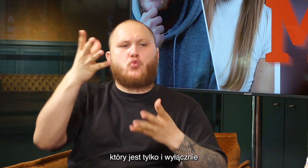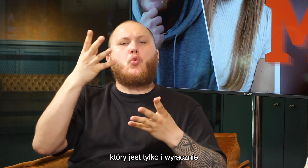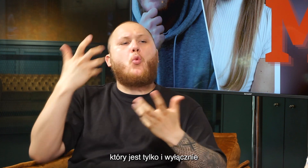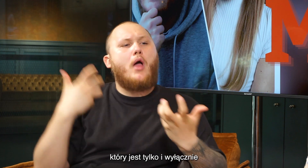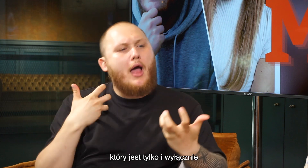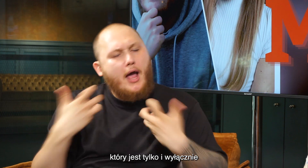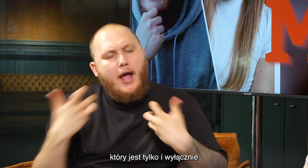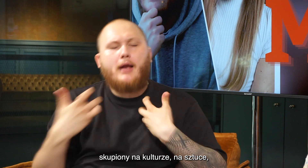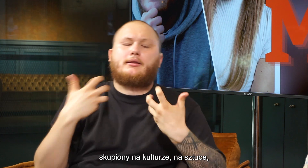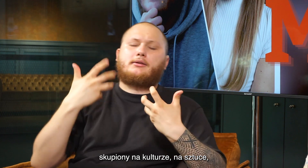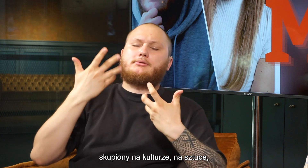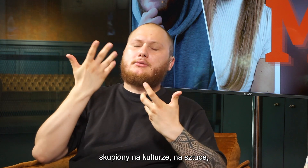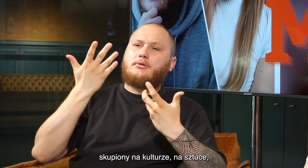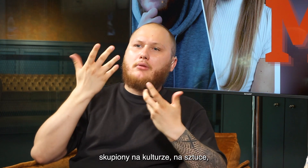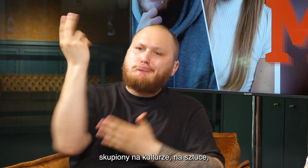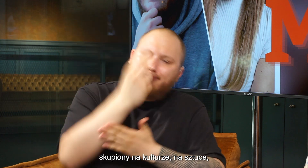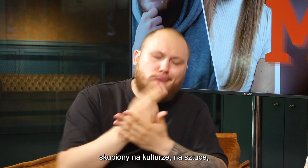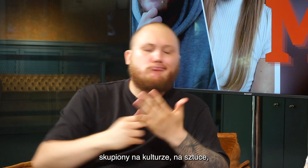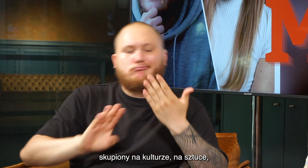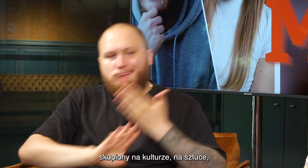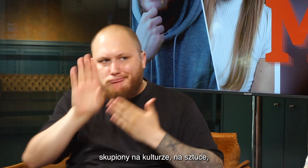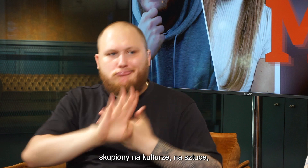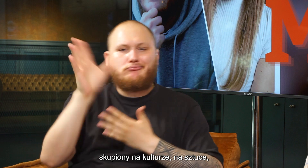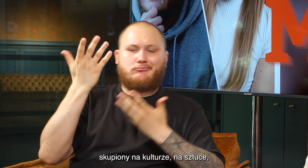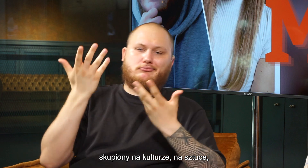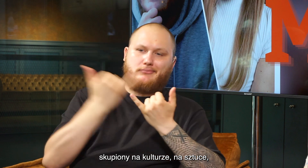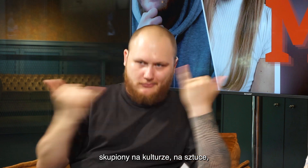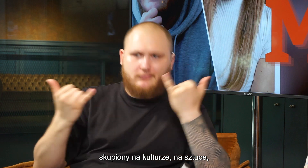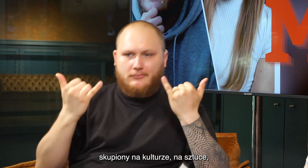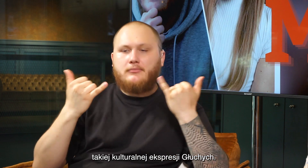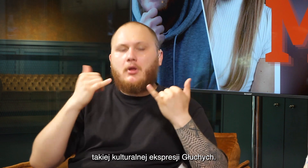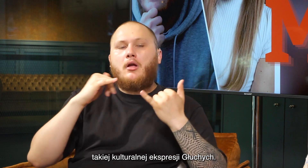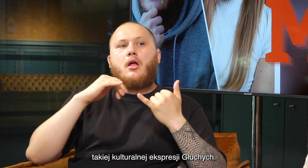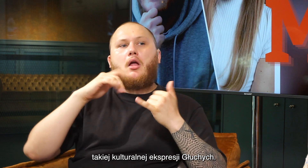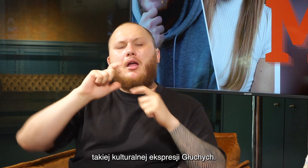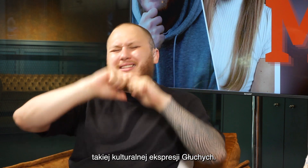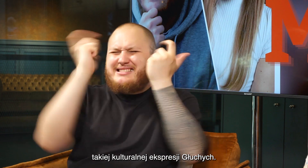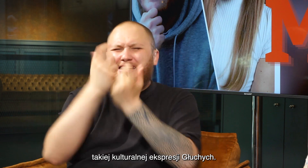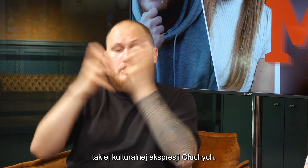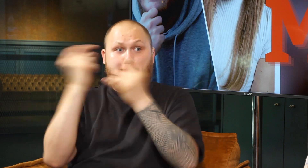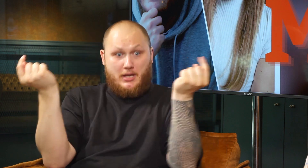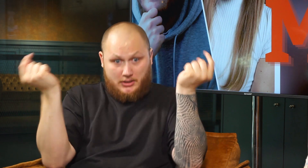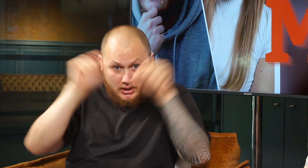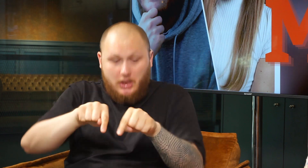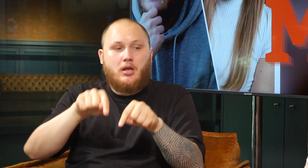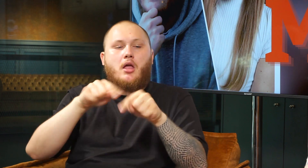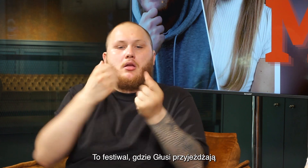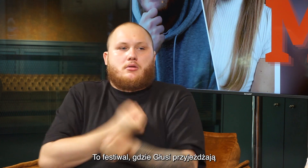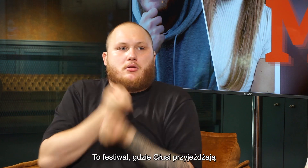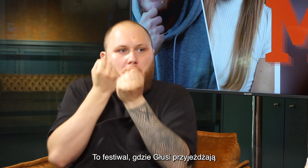który jest tylko i wyłącznie skupiony na kulturze, na sztuce, na takiej kulturalnej ekspresji